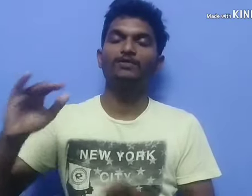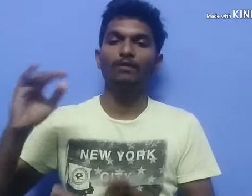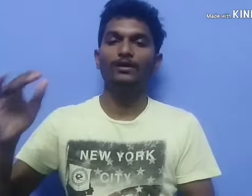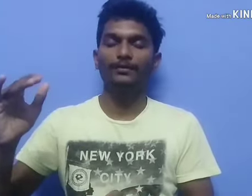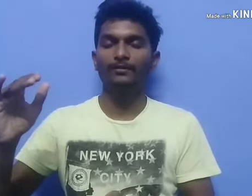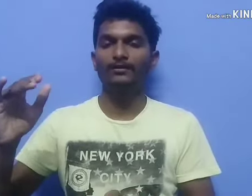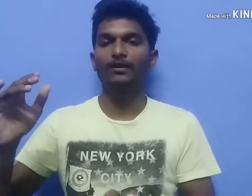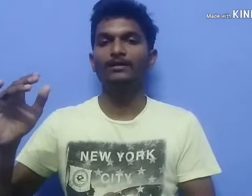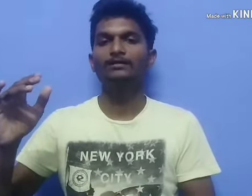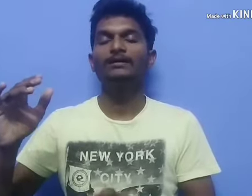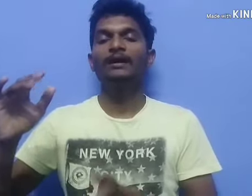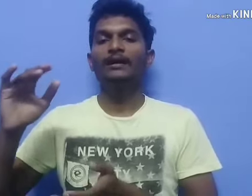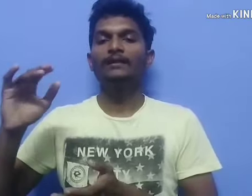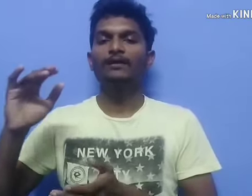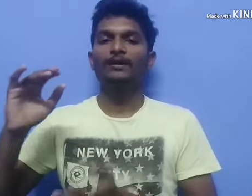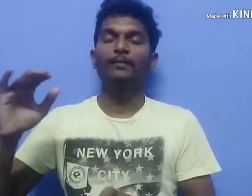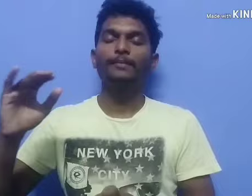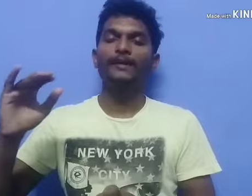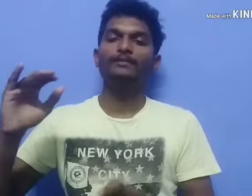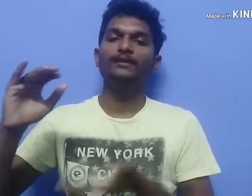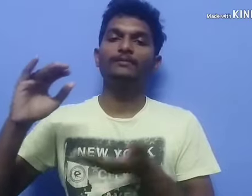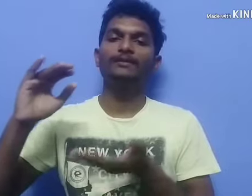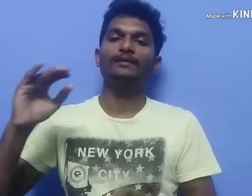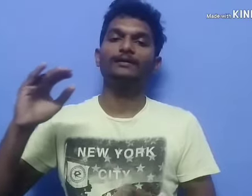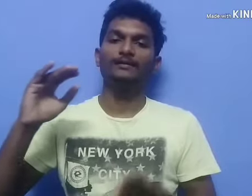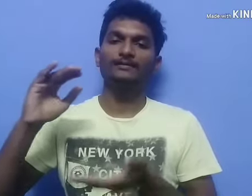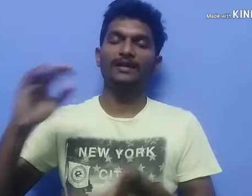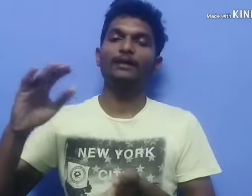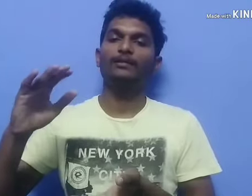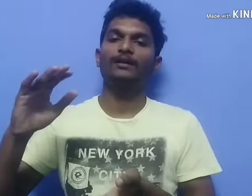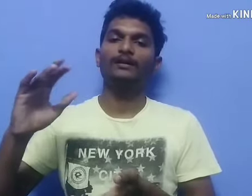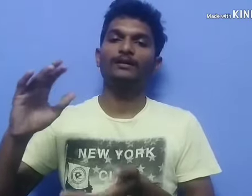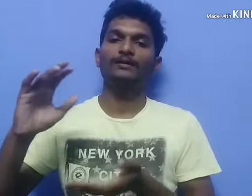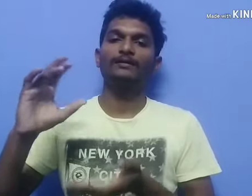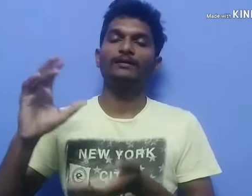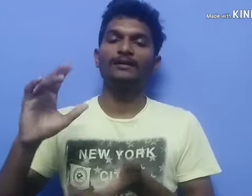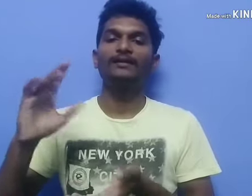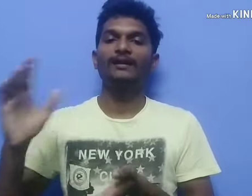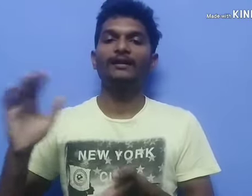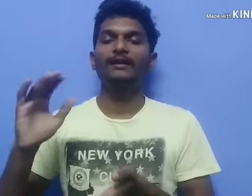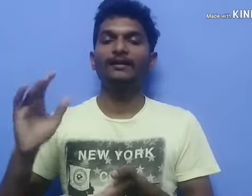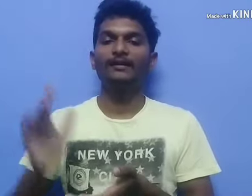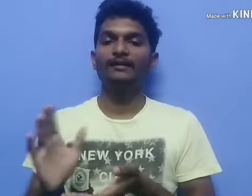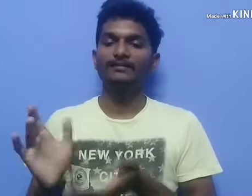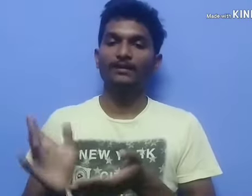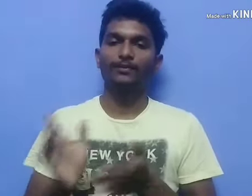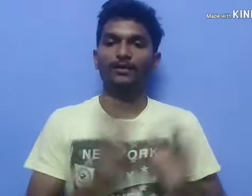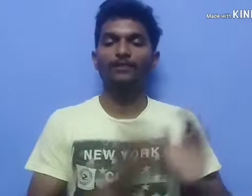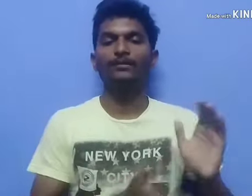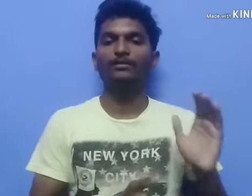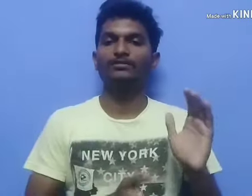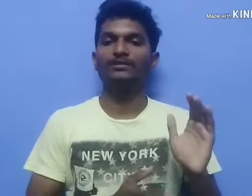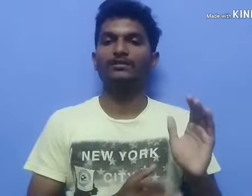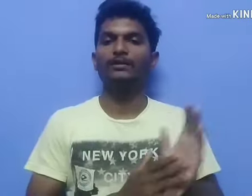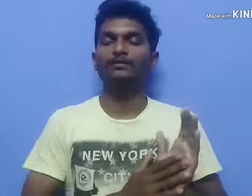ஸோ அவங்கள பற்றி பார்த்தோம். அடுத்து வந்து இவங்க டாப் 10 வந்து எப்படி செலக்ட் பண்ணுறாங்க, எந்த என்னென்ன க்ரைட்டீரியா செலக்ட் பண்ணுறாங்க அப்படிங்கிற ஒரு விஷயத்தையும் பார்த்துருந்தோம்.